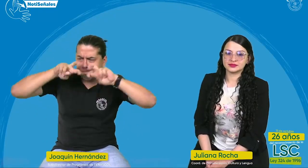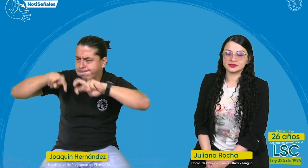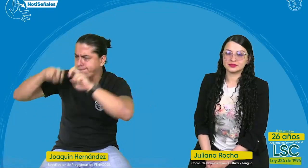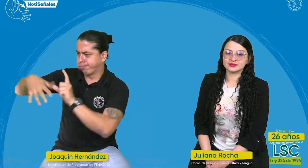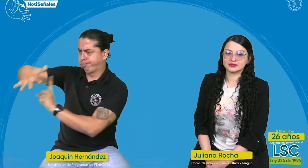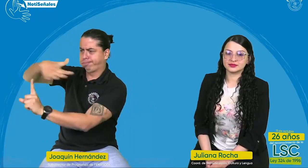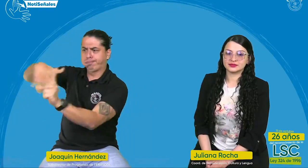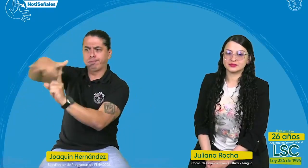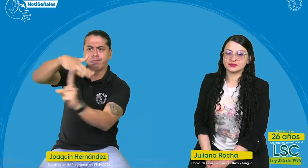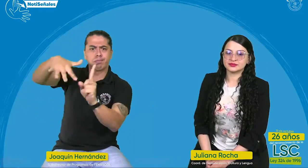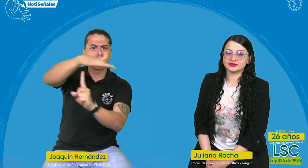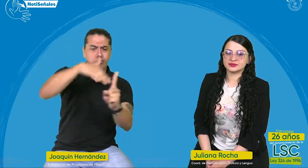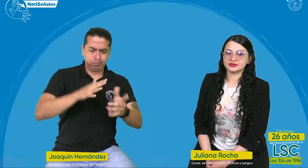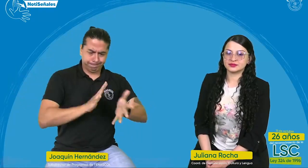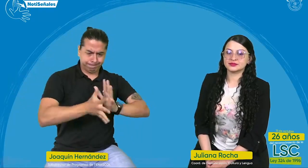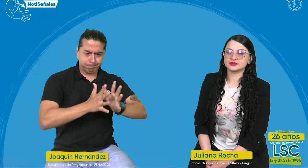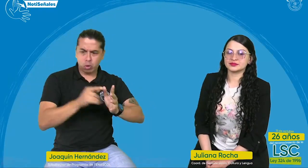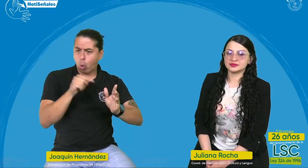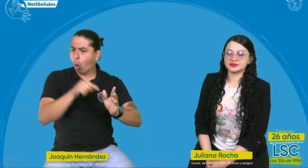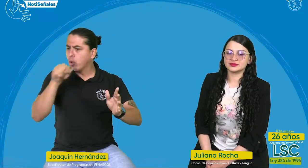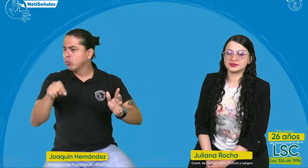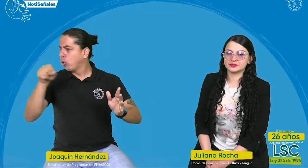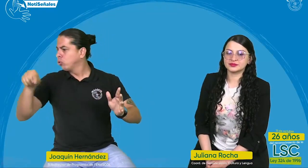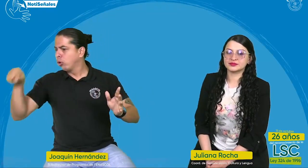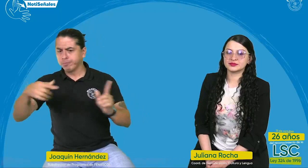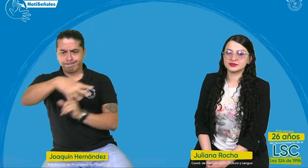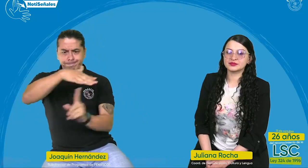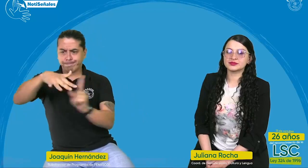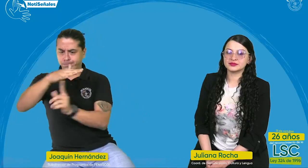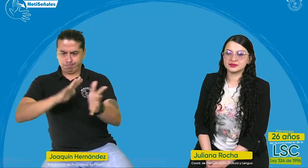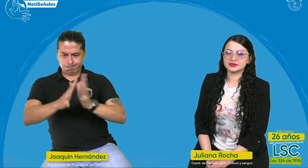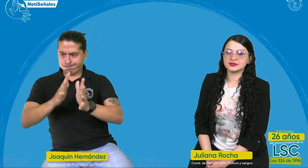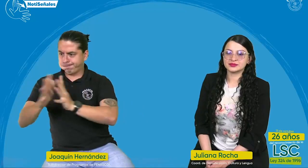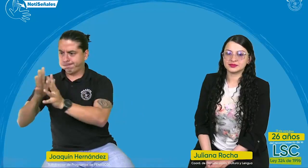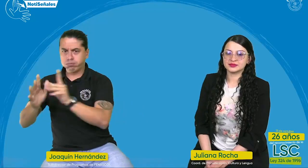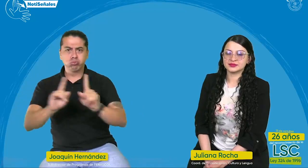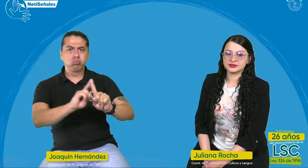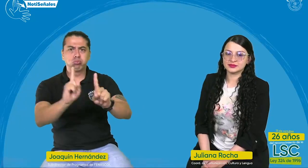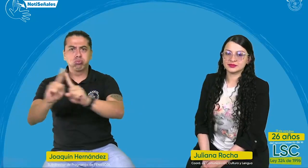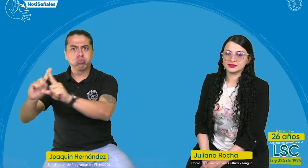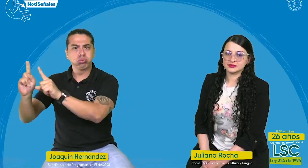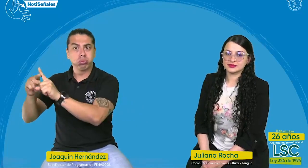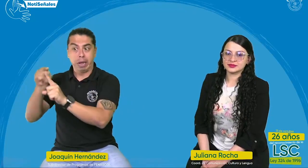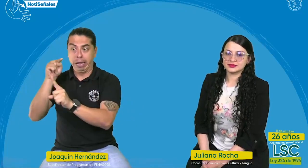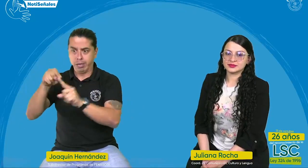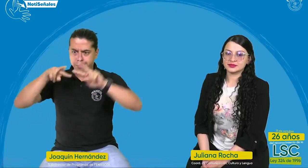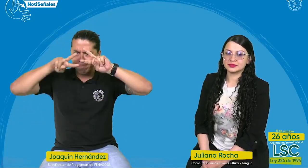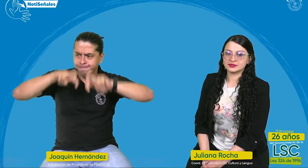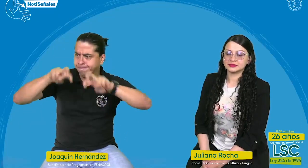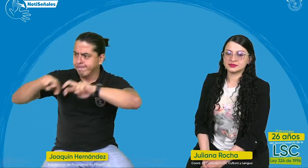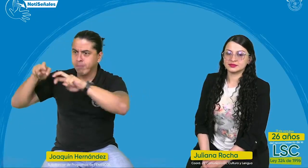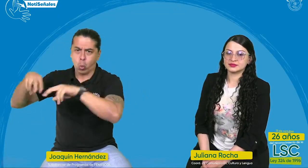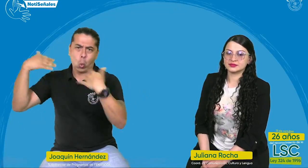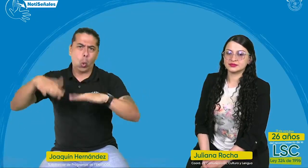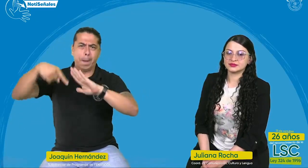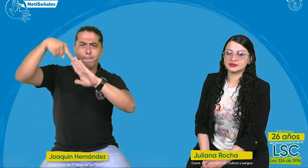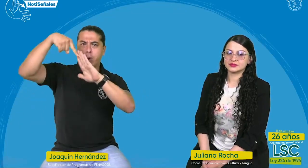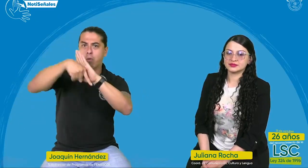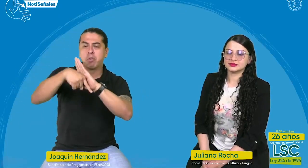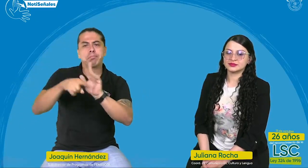esto es un proceso de investigación que toma muchas fases y que retire requiere mucho tiempo y a su vez